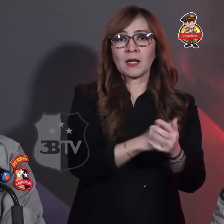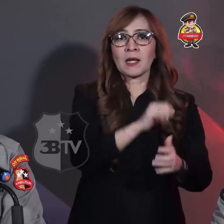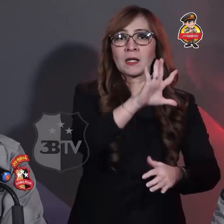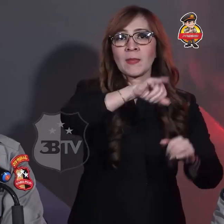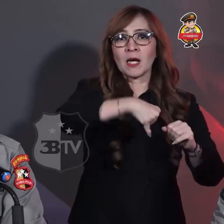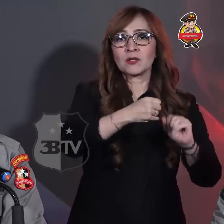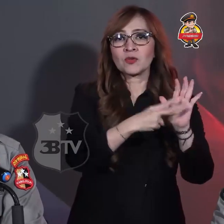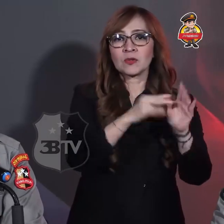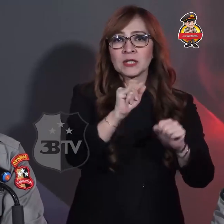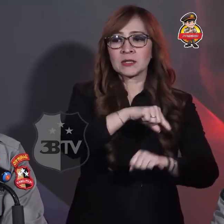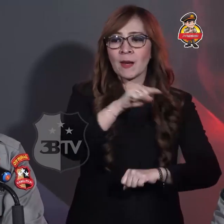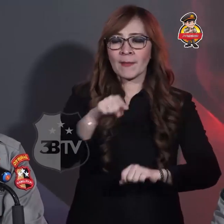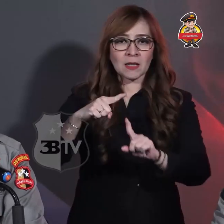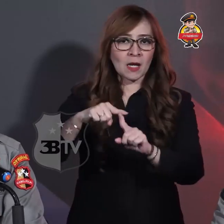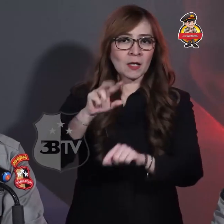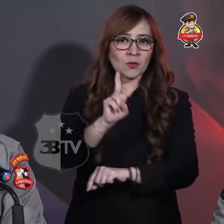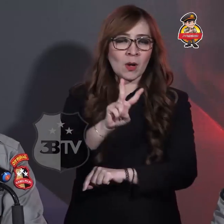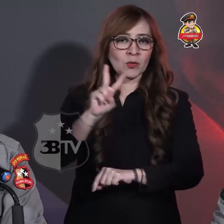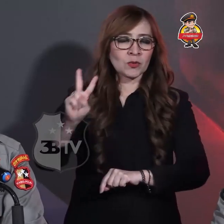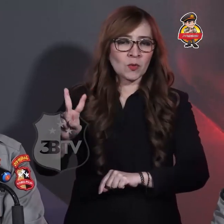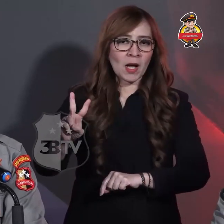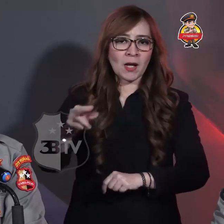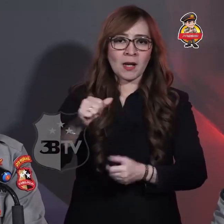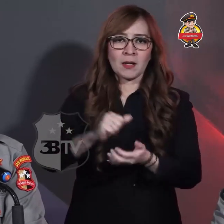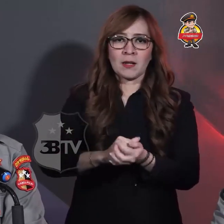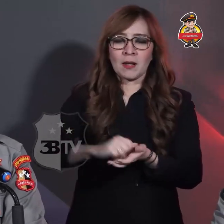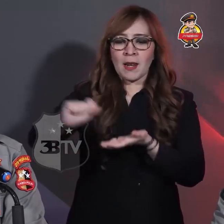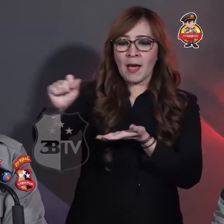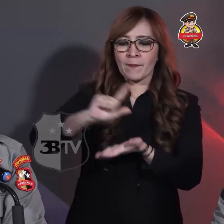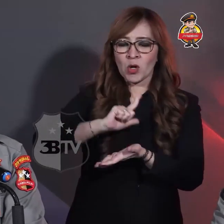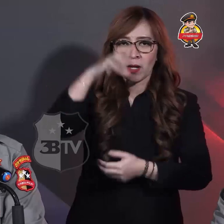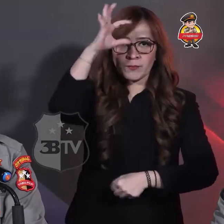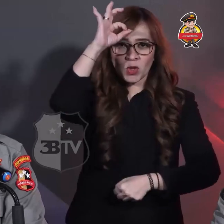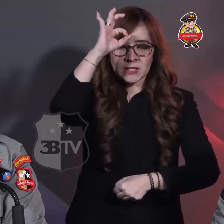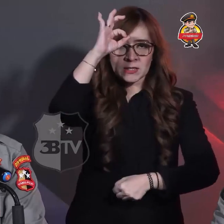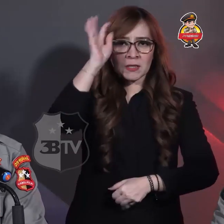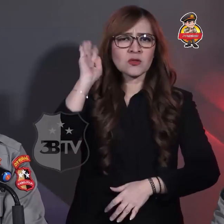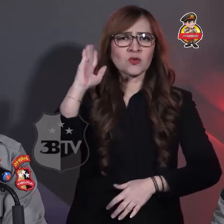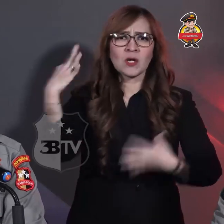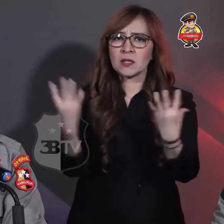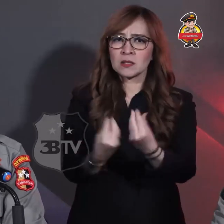22, laporan polisi yang dibuat sudah